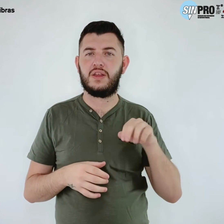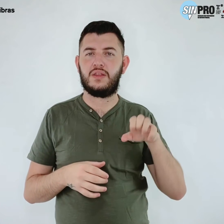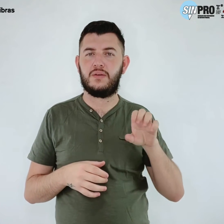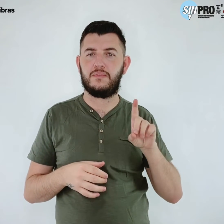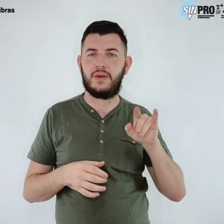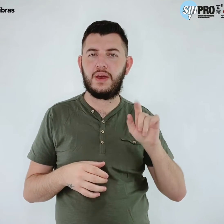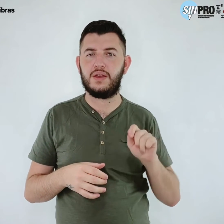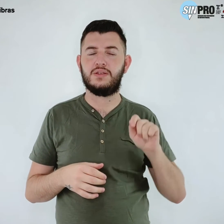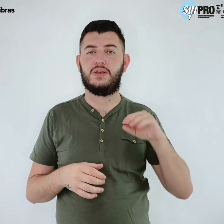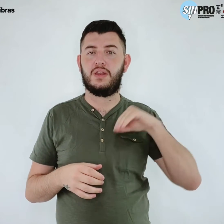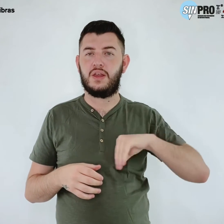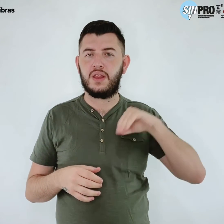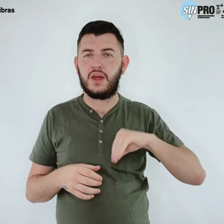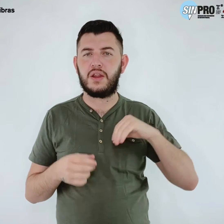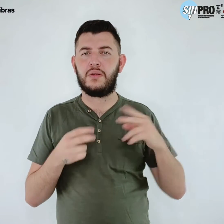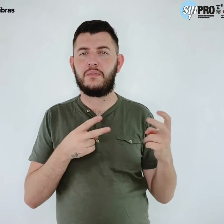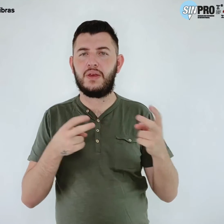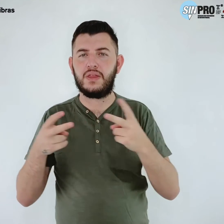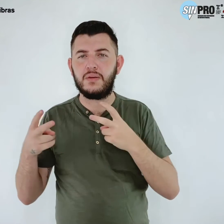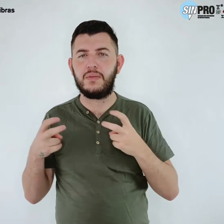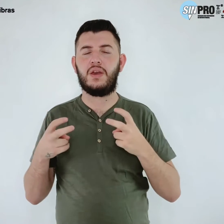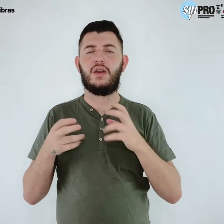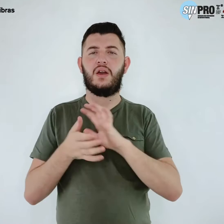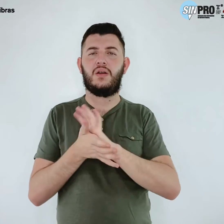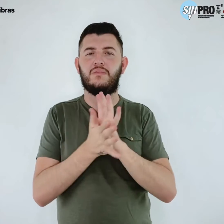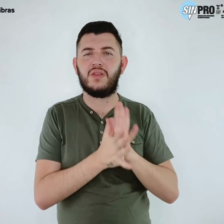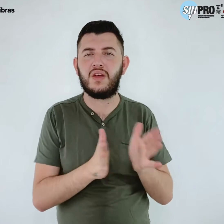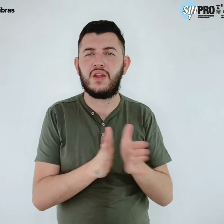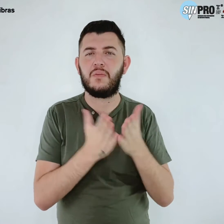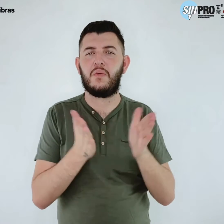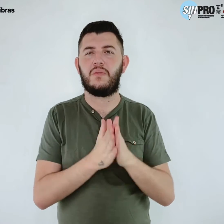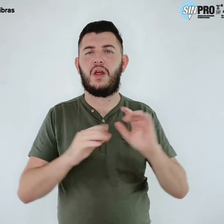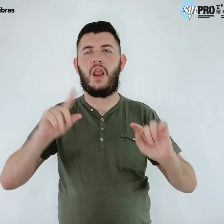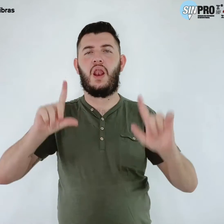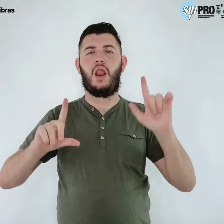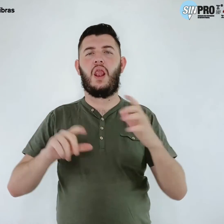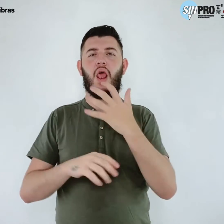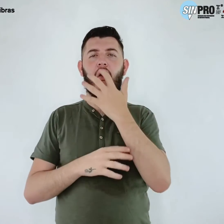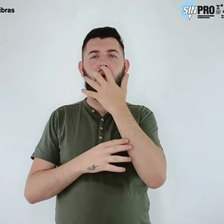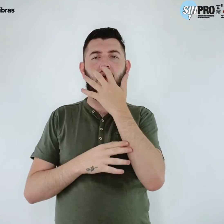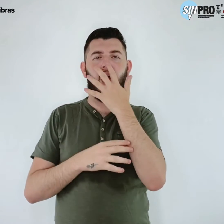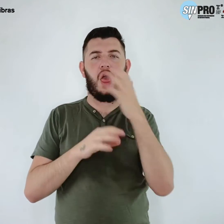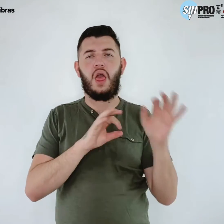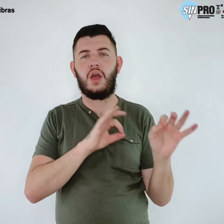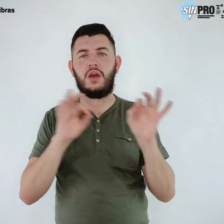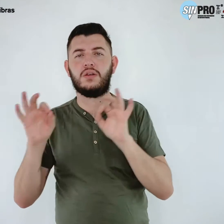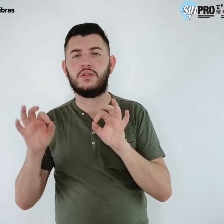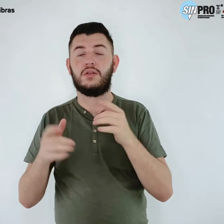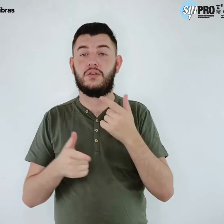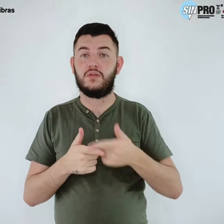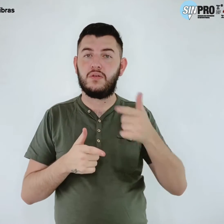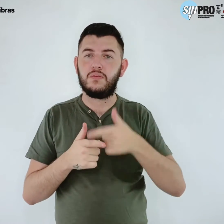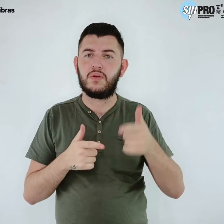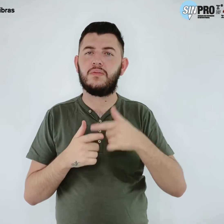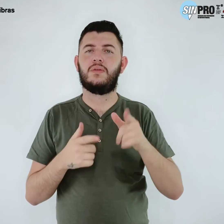classe média assalariada assistia à chegada da miséria pela televisão. De longe do